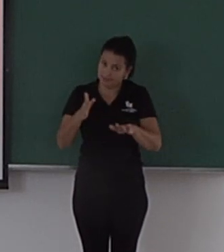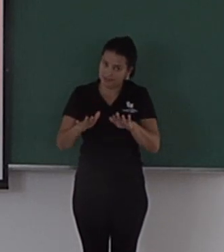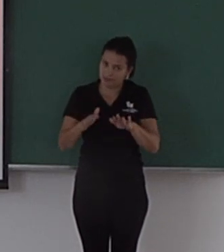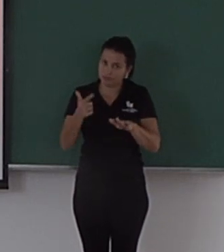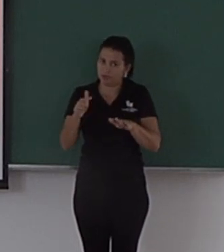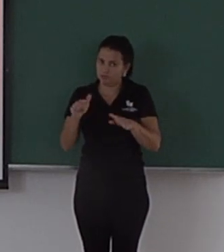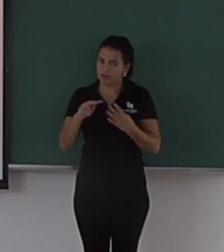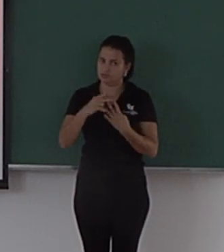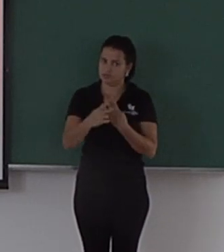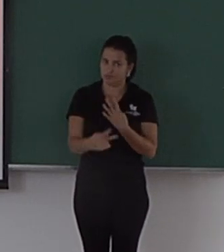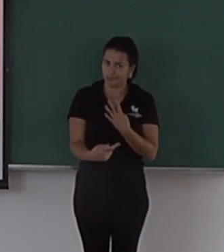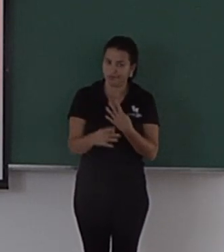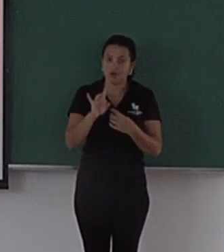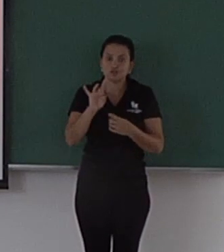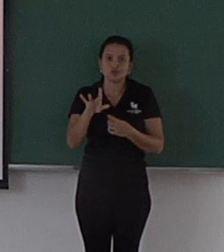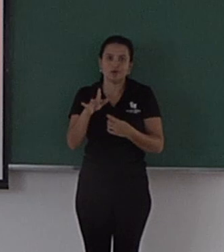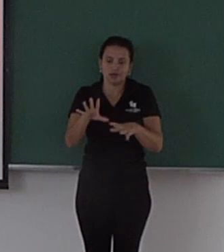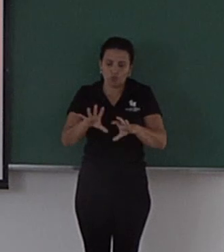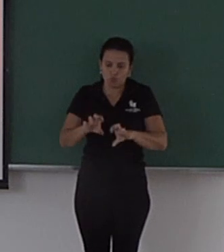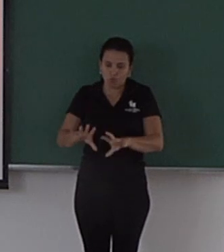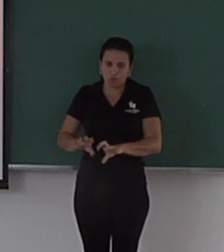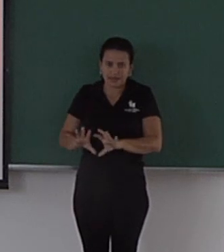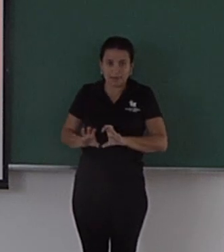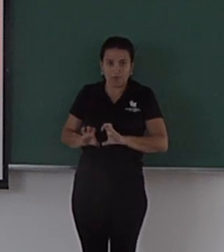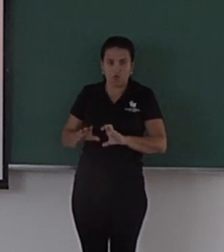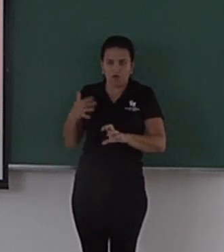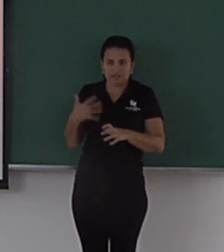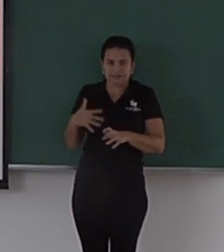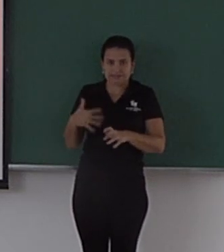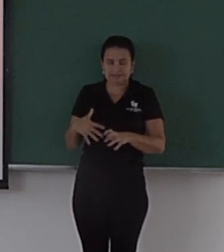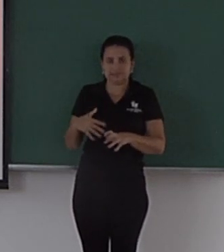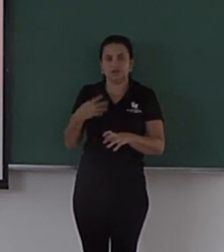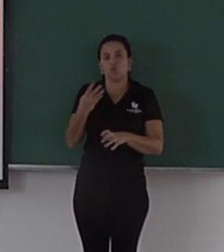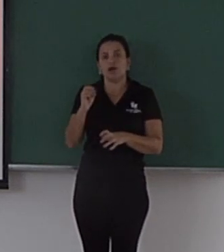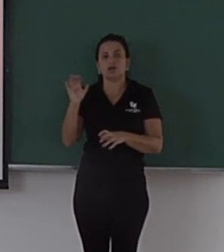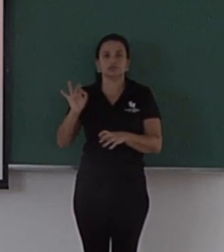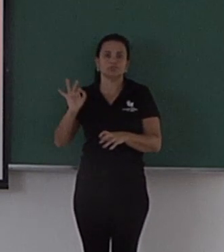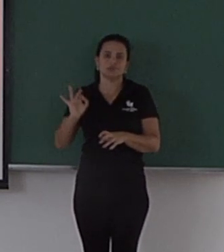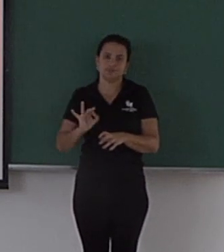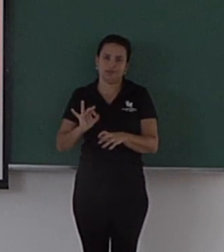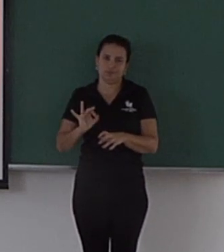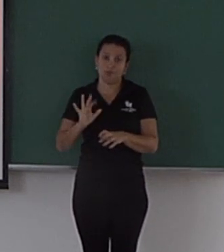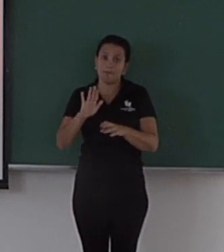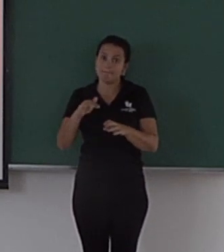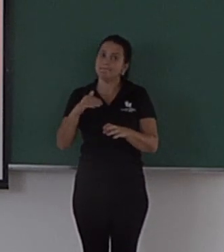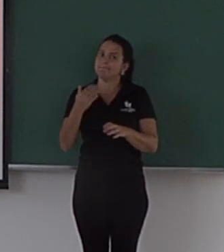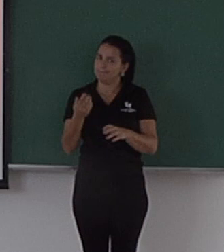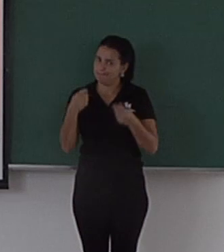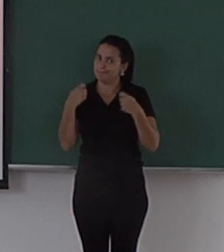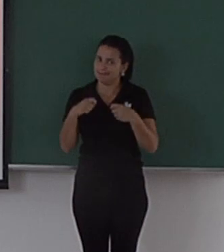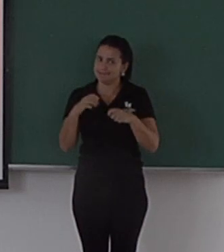sequelas. Mas se queimou 30% da superfície corporal, 40% da superfície corporal, esse volume e essa extensão